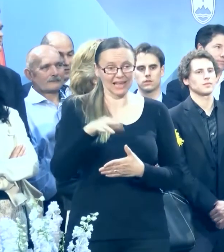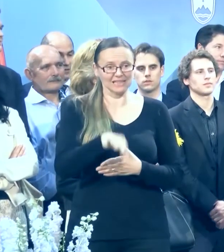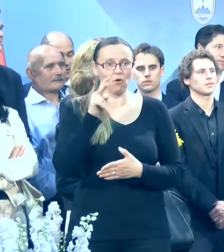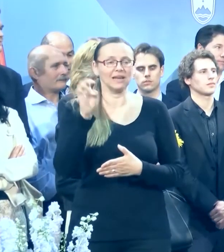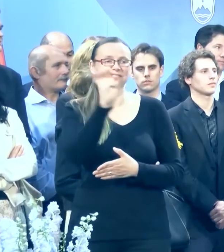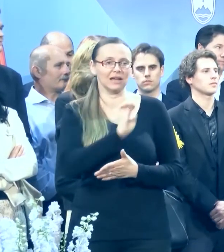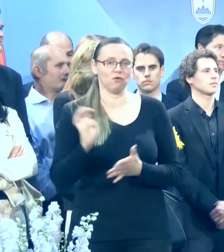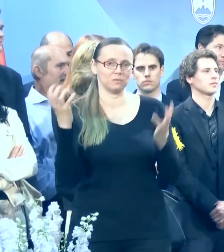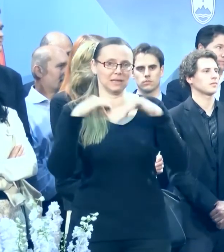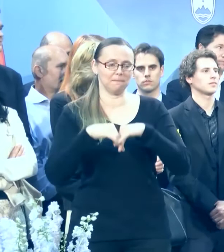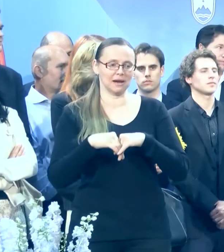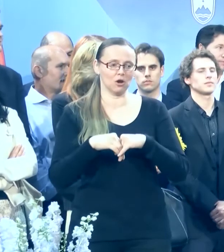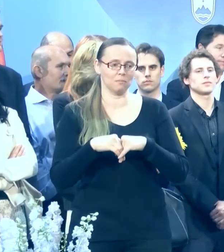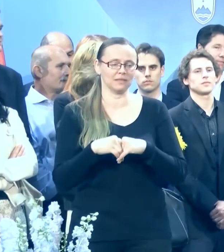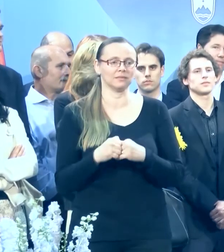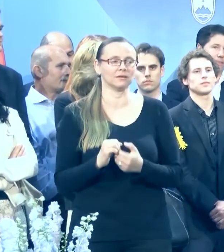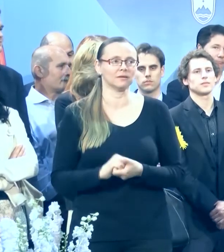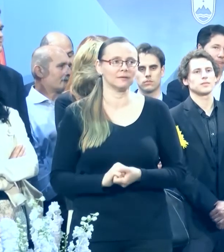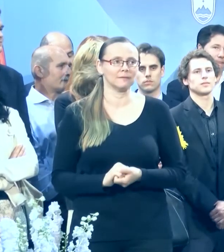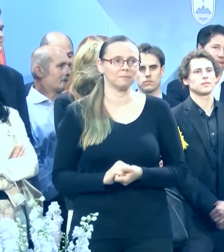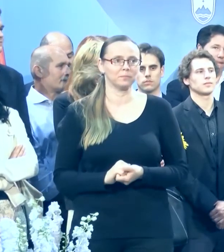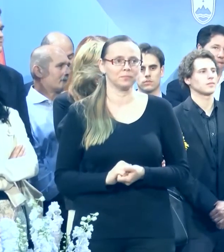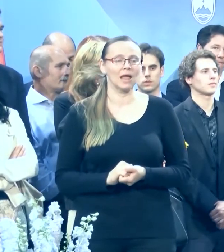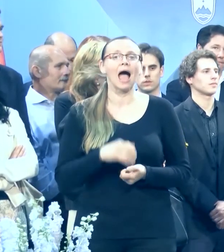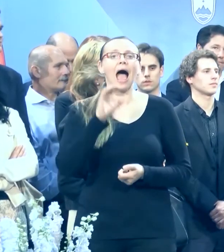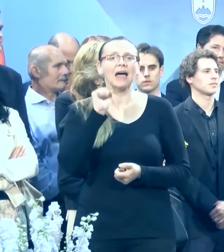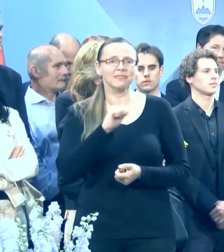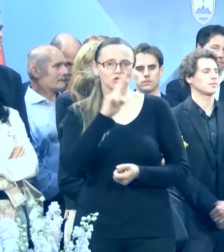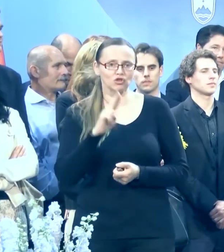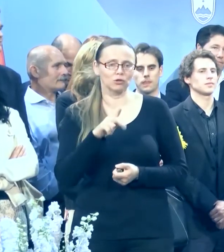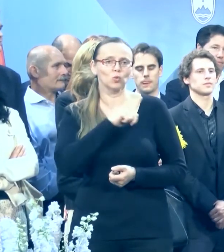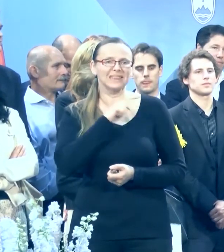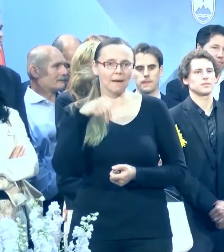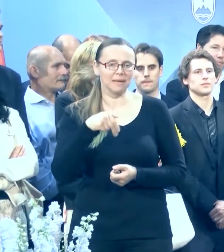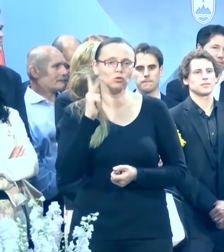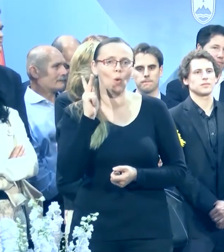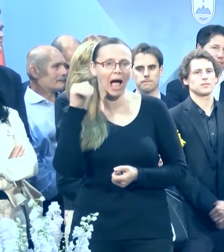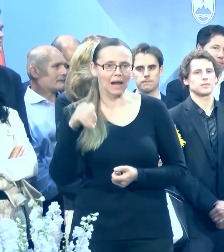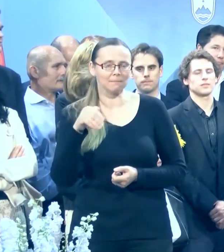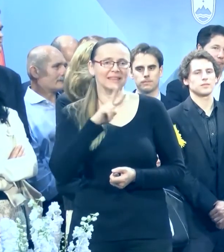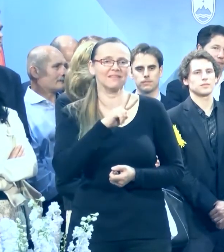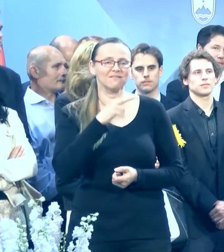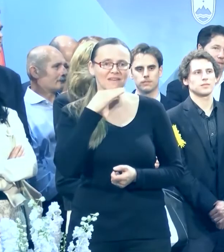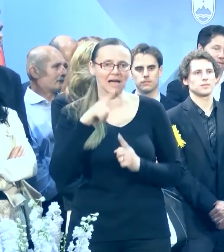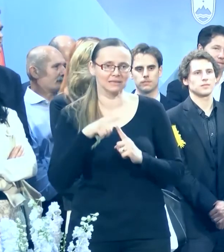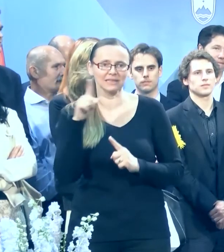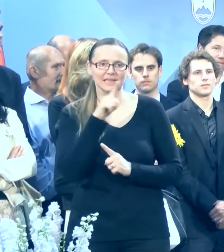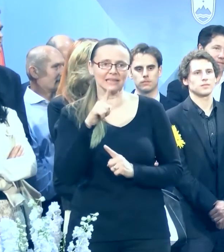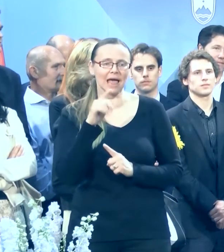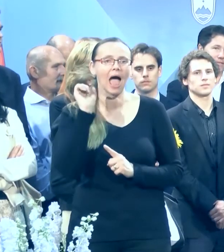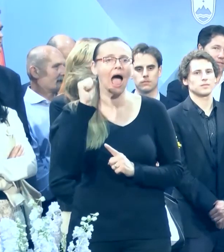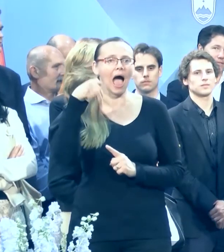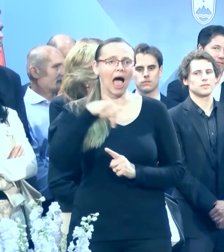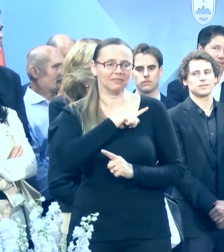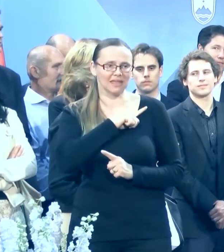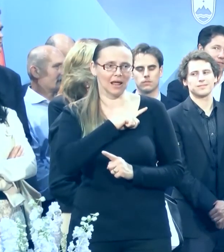Evropski parlament. To je Anžetu, Damjanu, Carmen, Vlasti in pa Andreju.